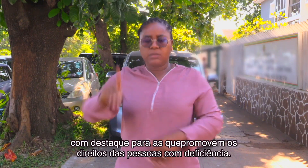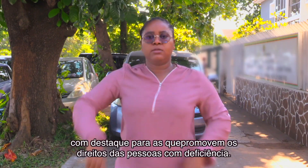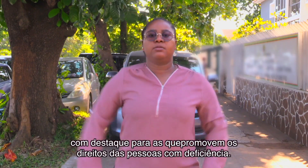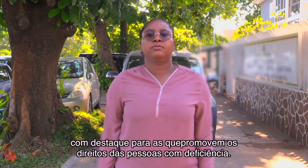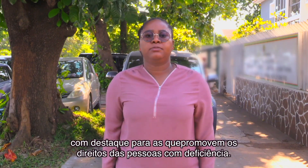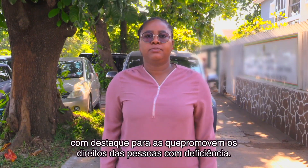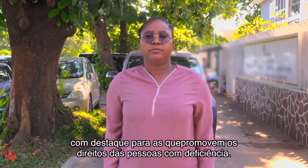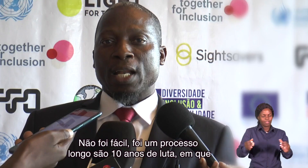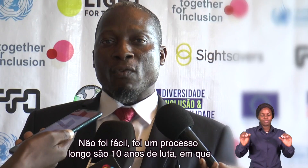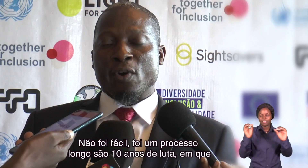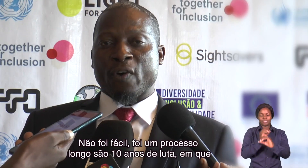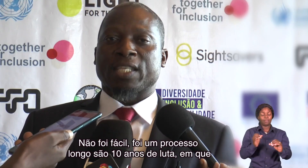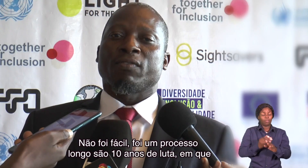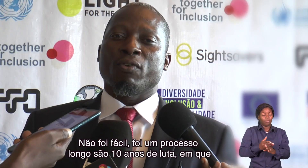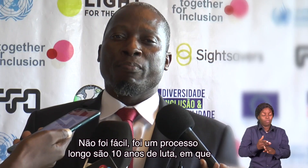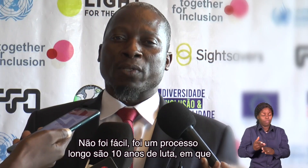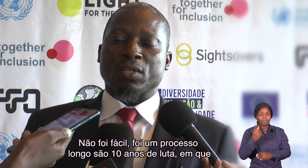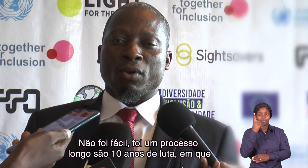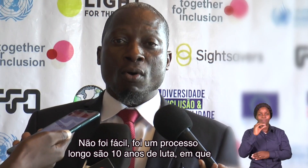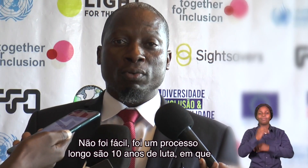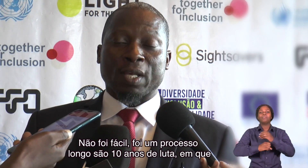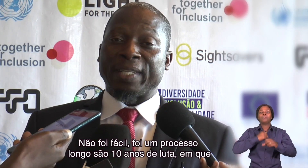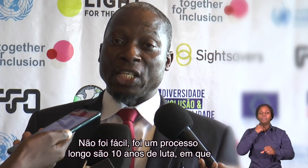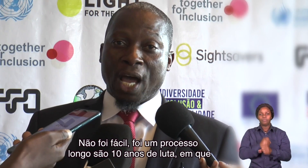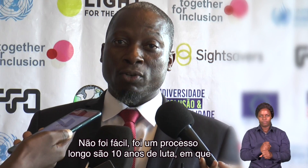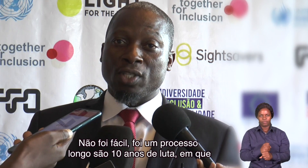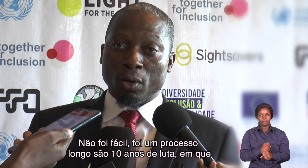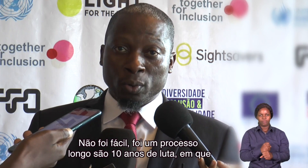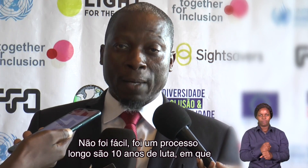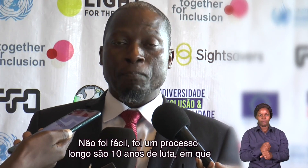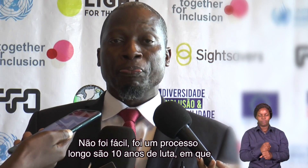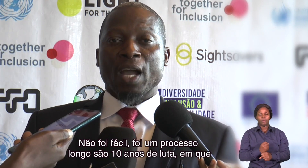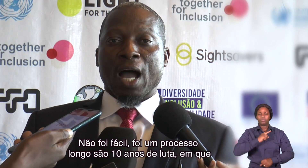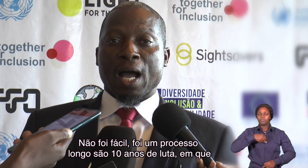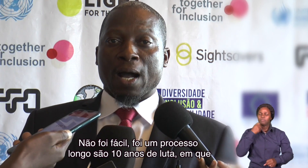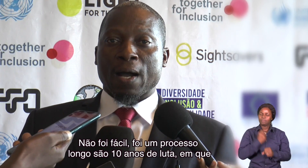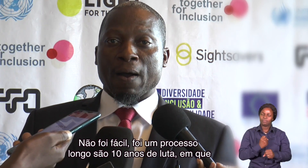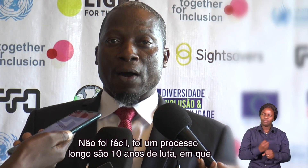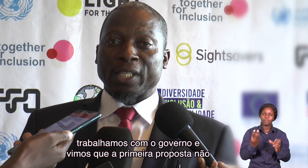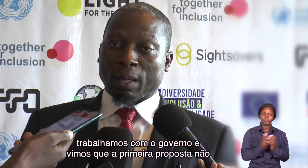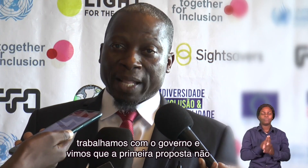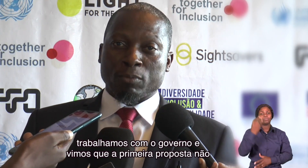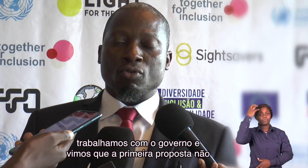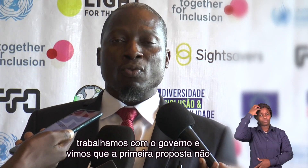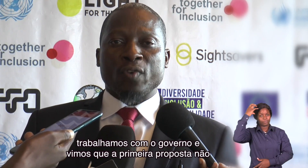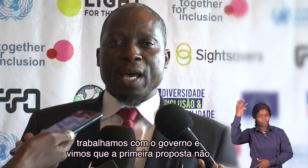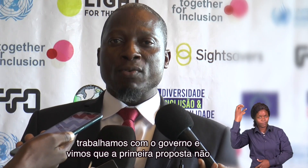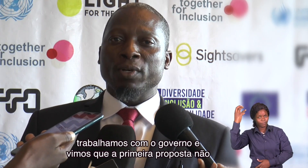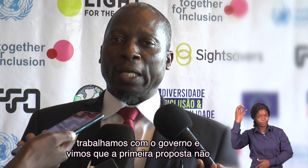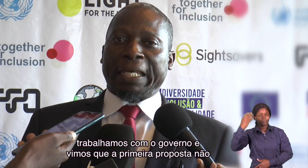deficiência. Não foi fácil, foi um processo longo, são 10 anos de luta, onde trabalhamos com o governo e